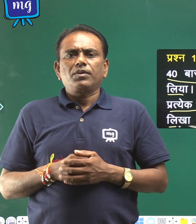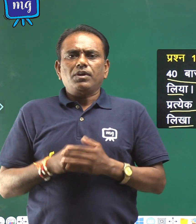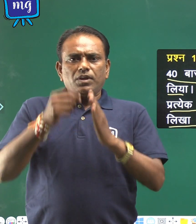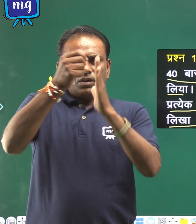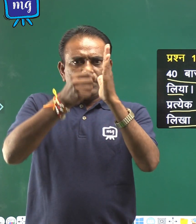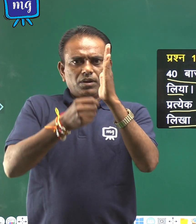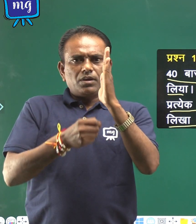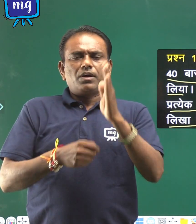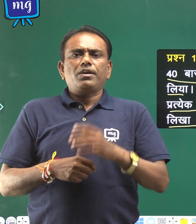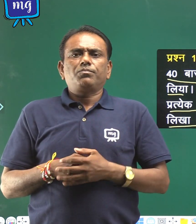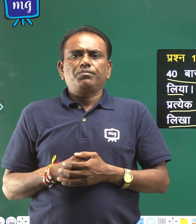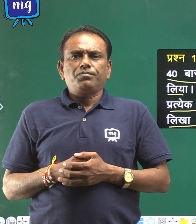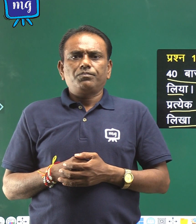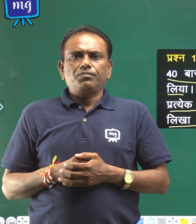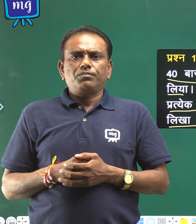लिखा गया।